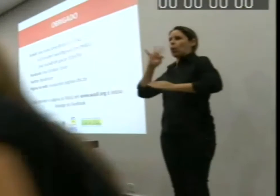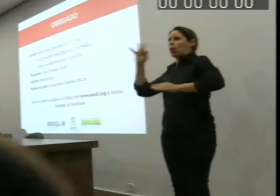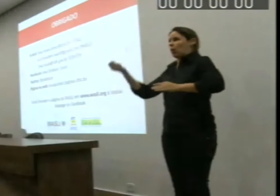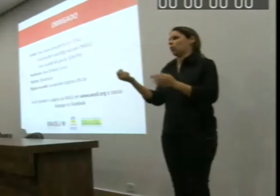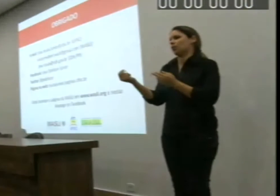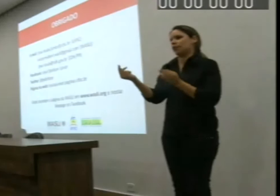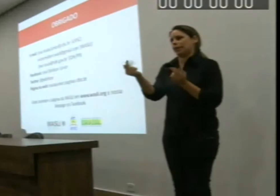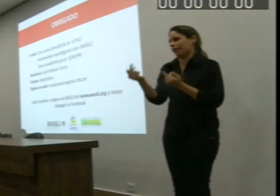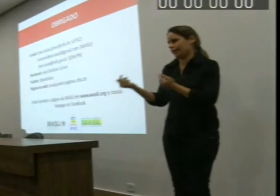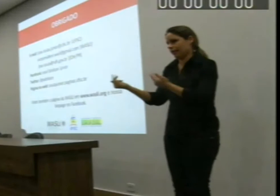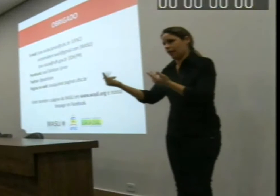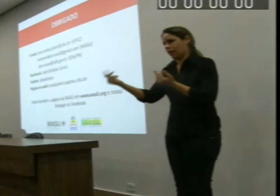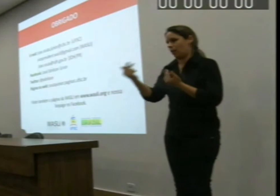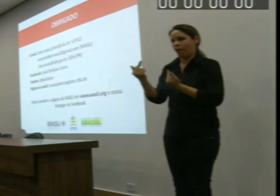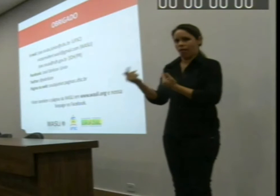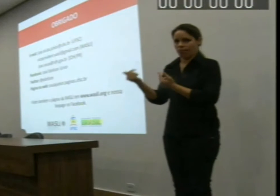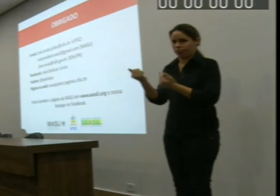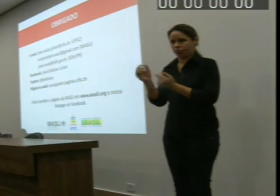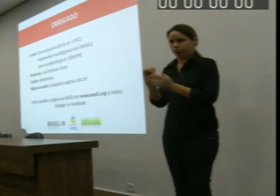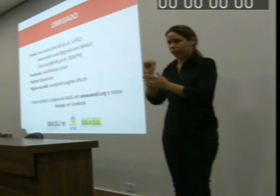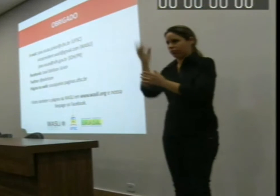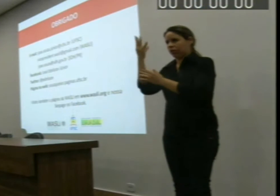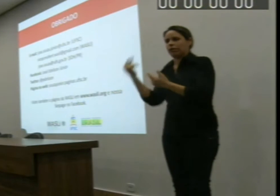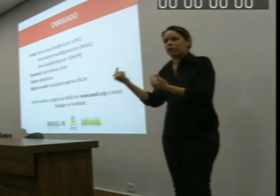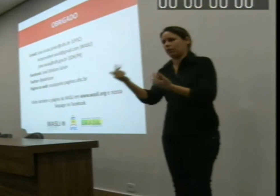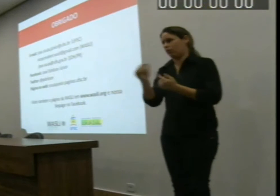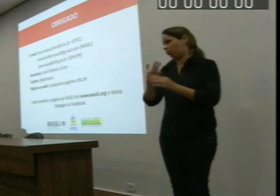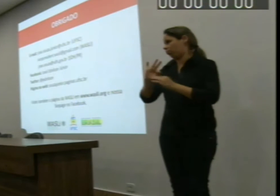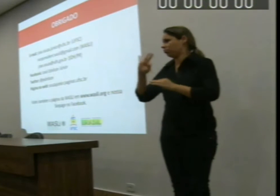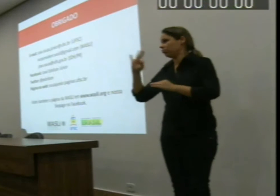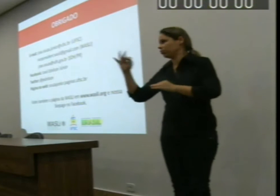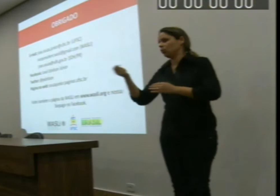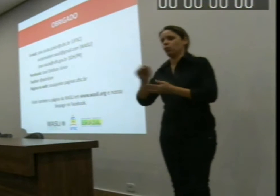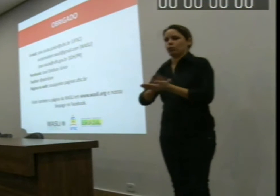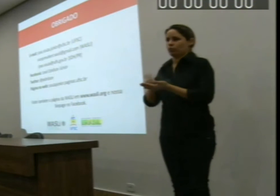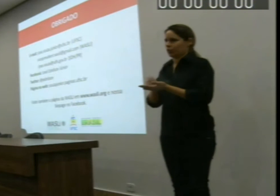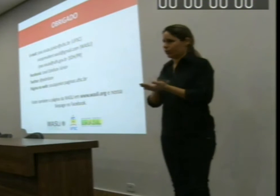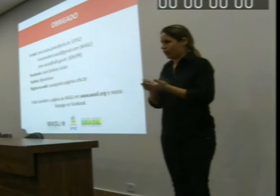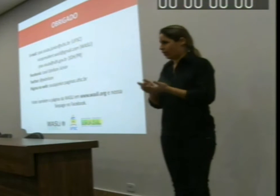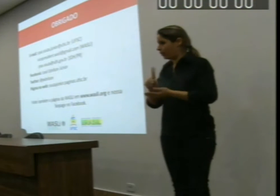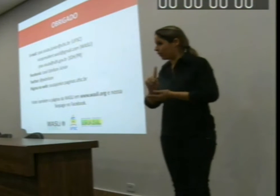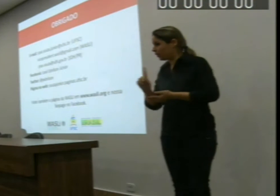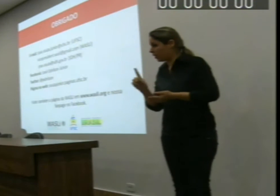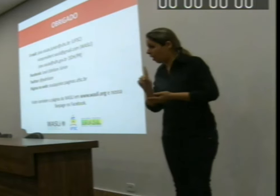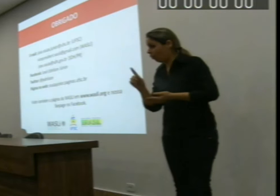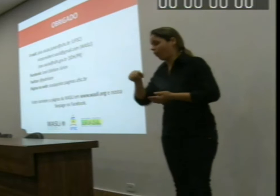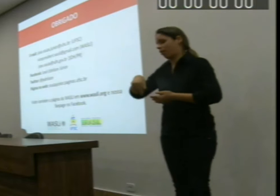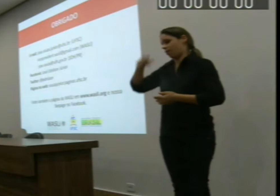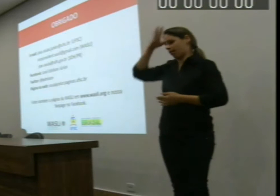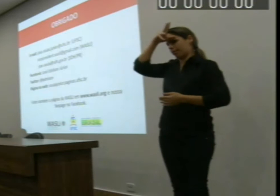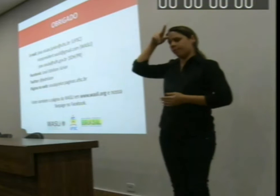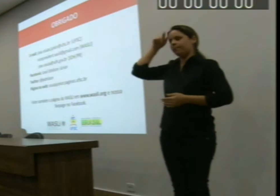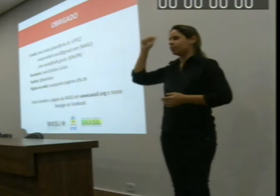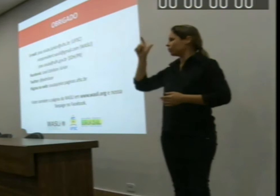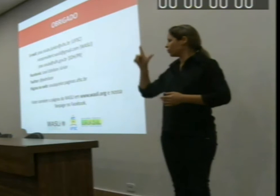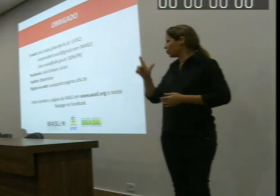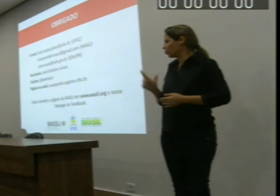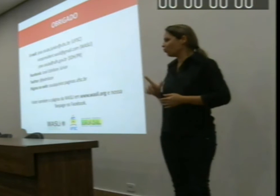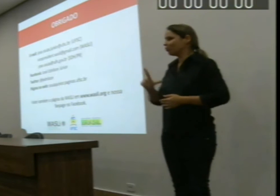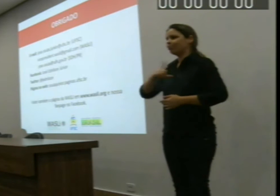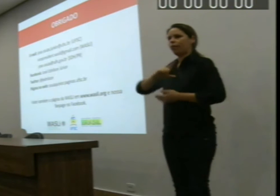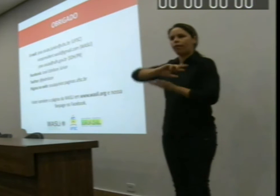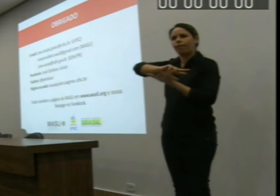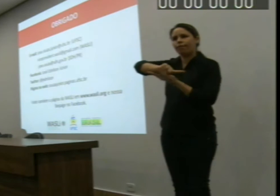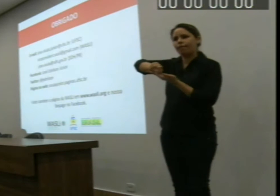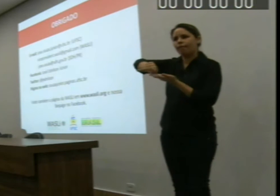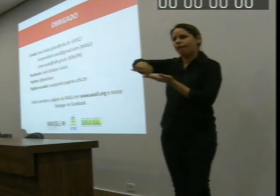que que que que é com todos pelo contrário eu acho que em geral ainda mais o estado de Mat gruz do Sul que tem dezenas de inter